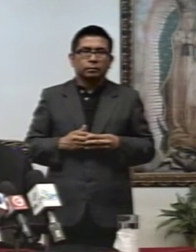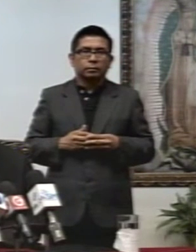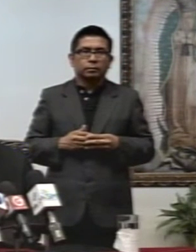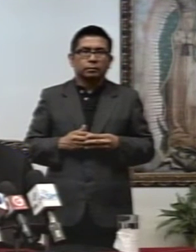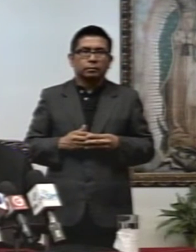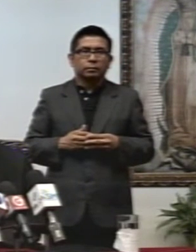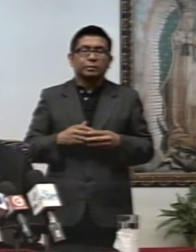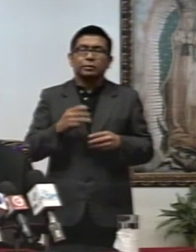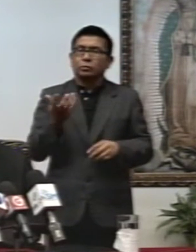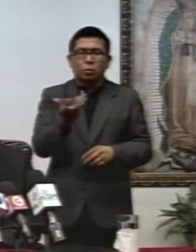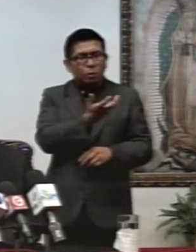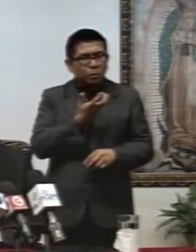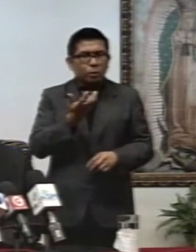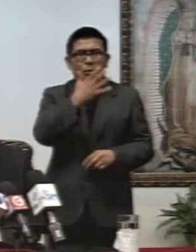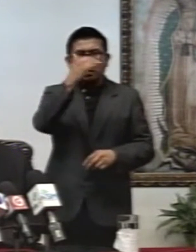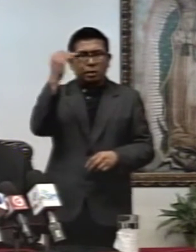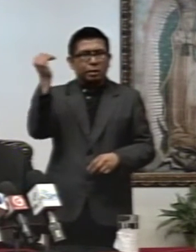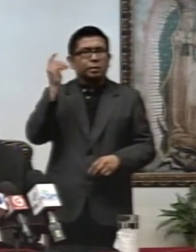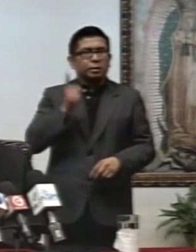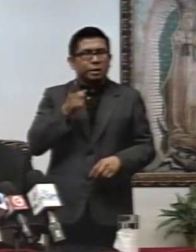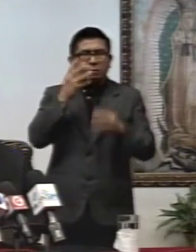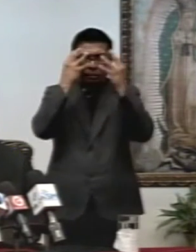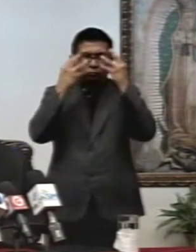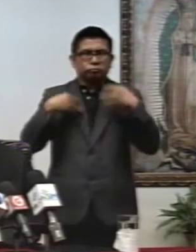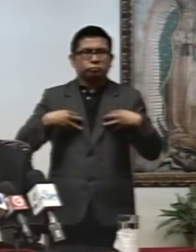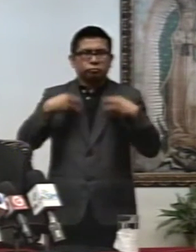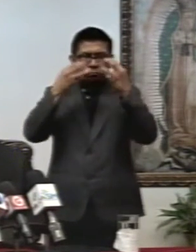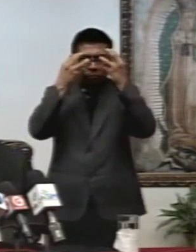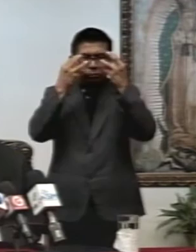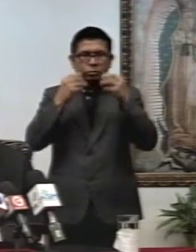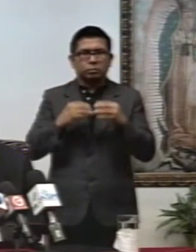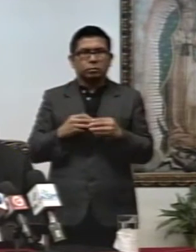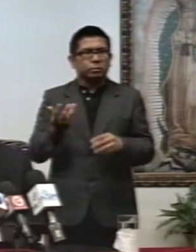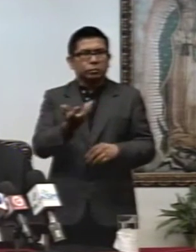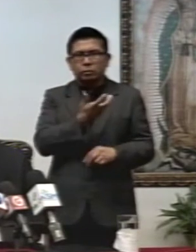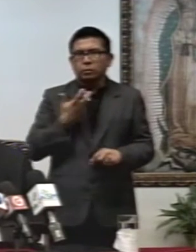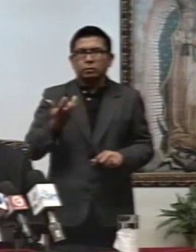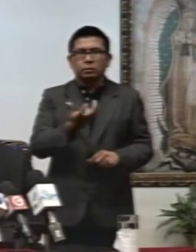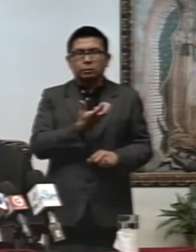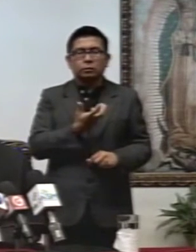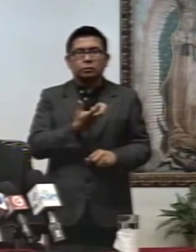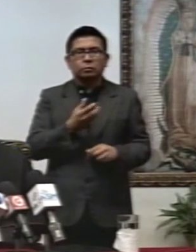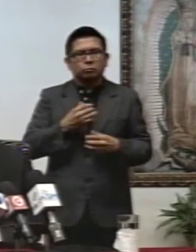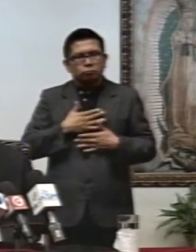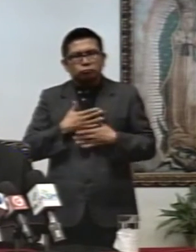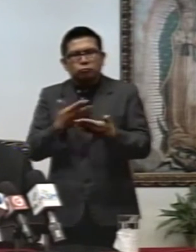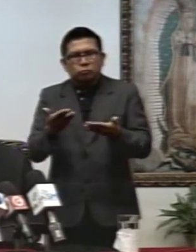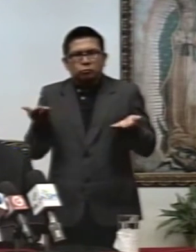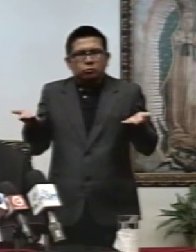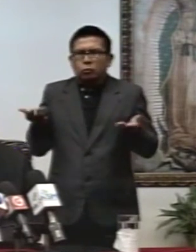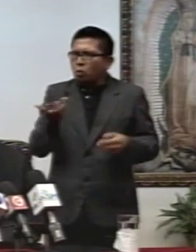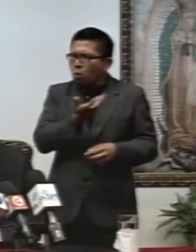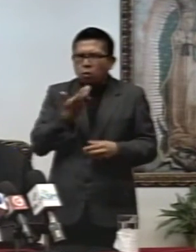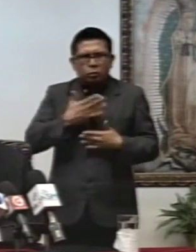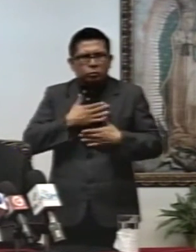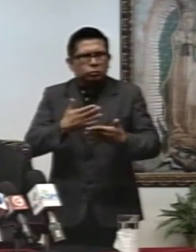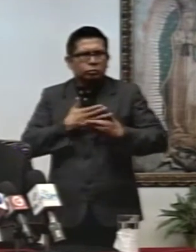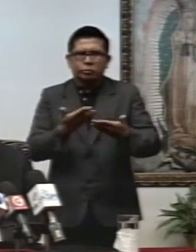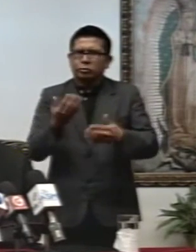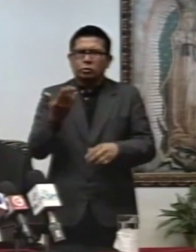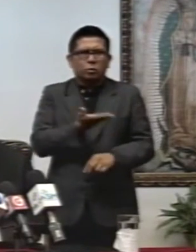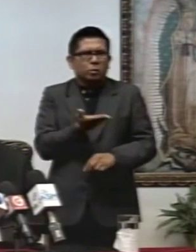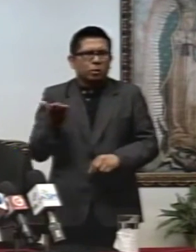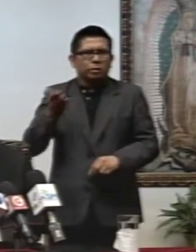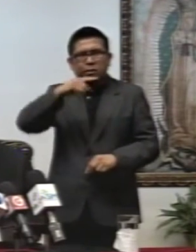tiene que darse cuenta y todos tenemos que aportar nuestra buena voluntad y lo que sea necesario,